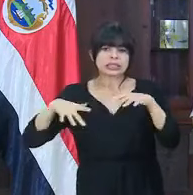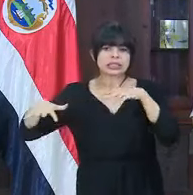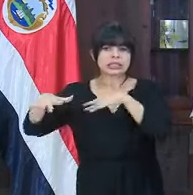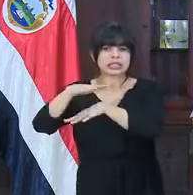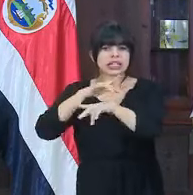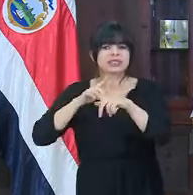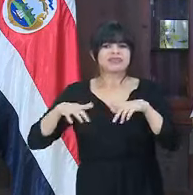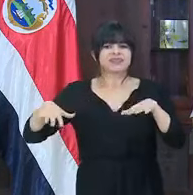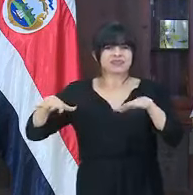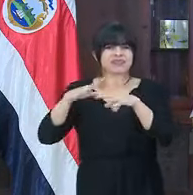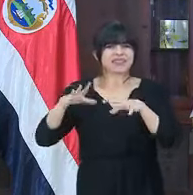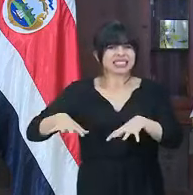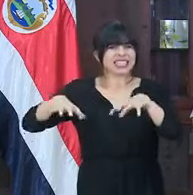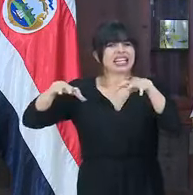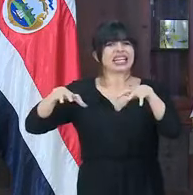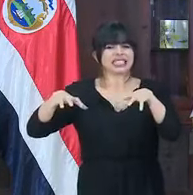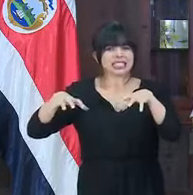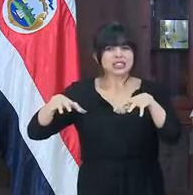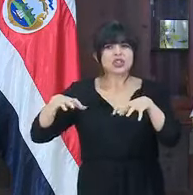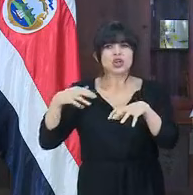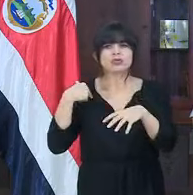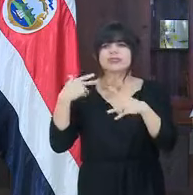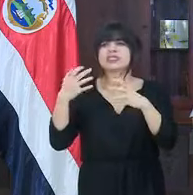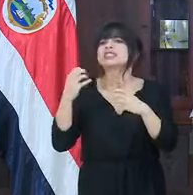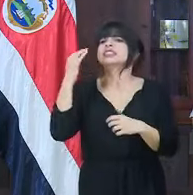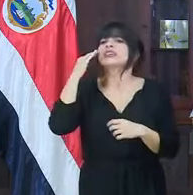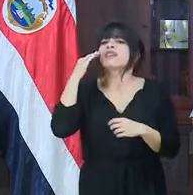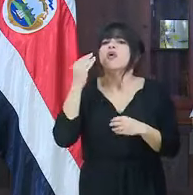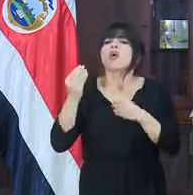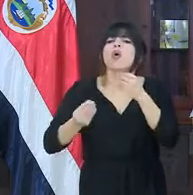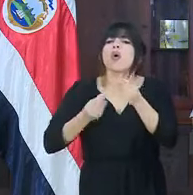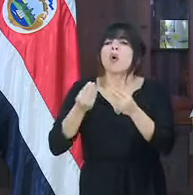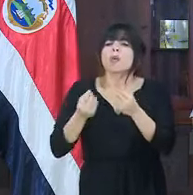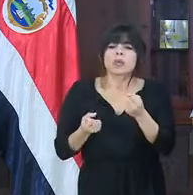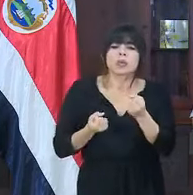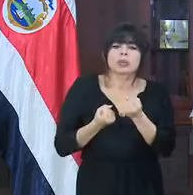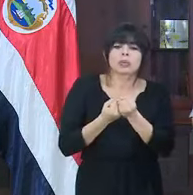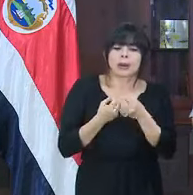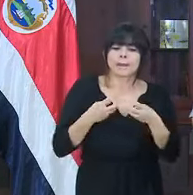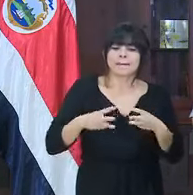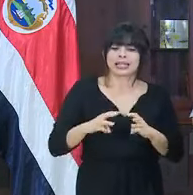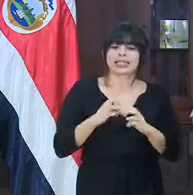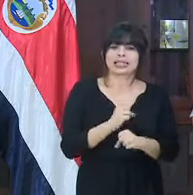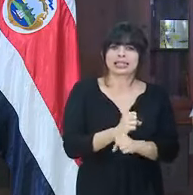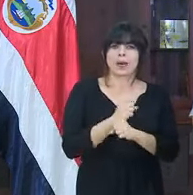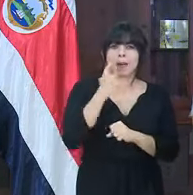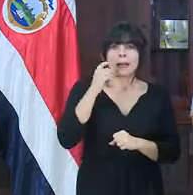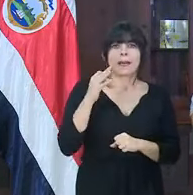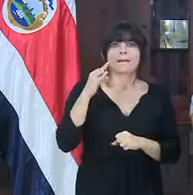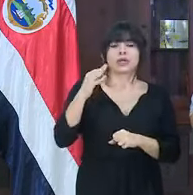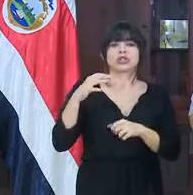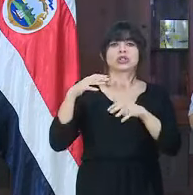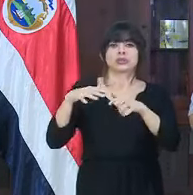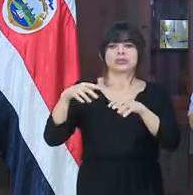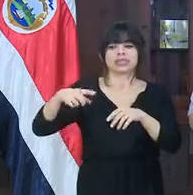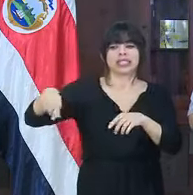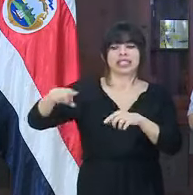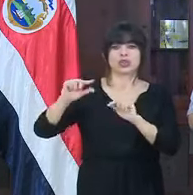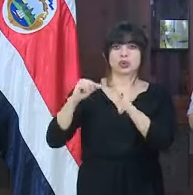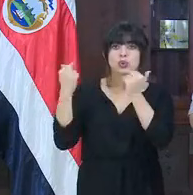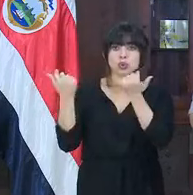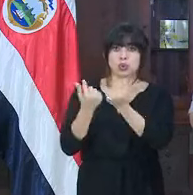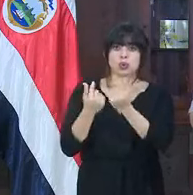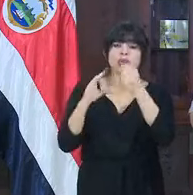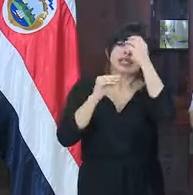ambiente de bastante tensión. Queríamos saber el reforzamiento de las medidas de seguridad para esa próxima manifestación de estos grupos,